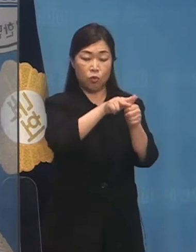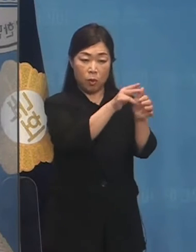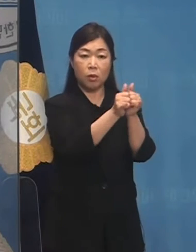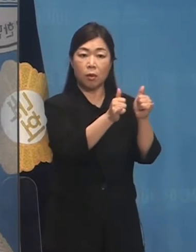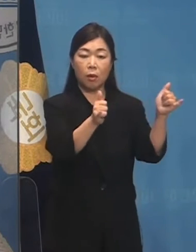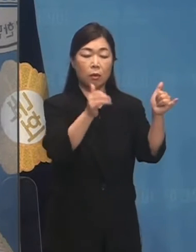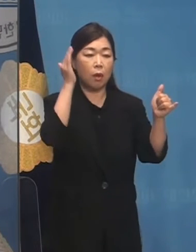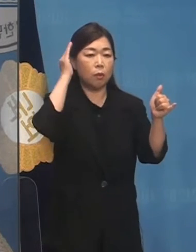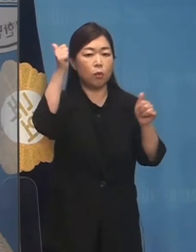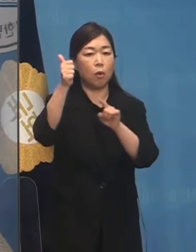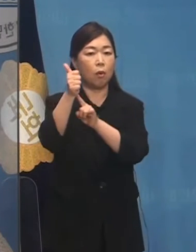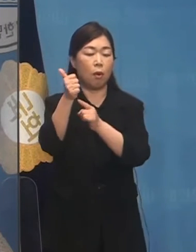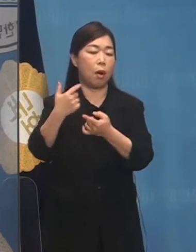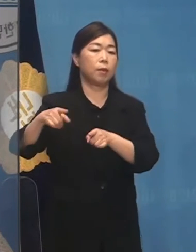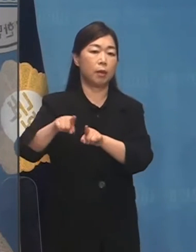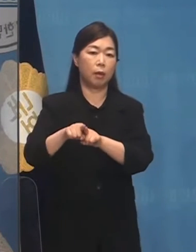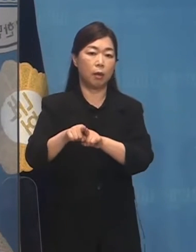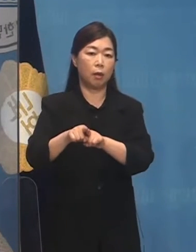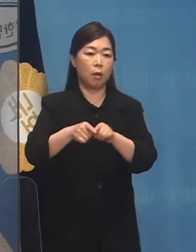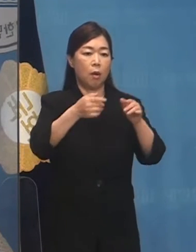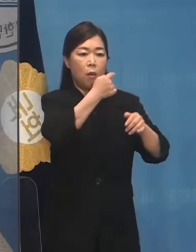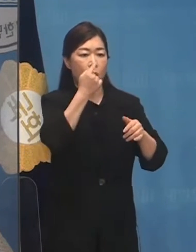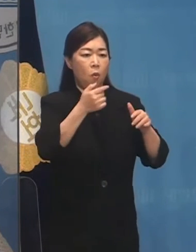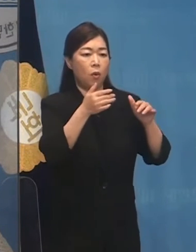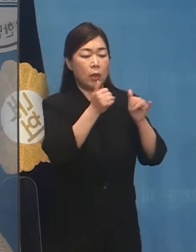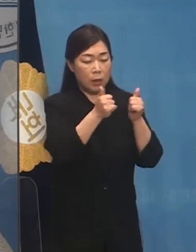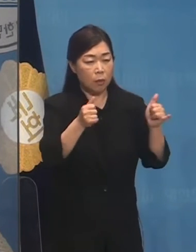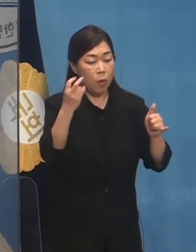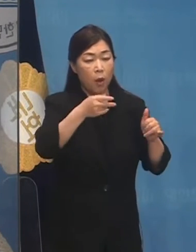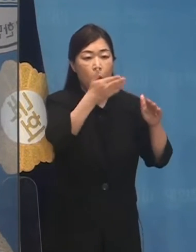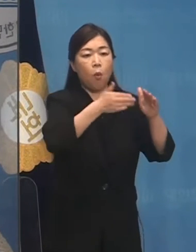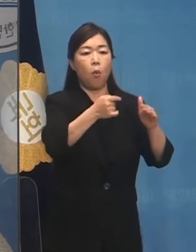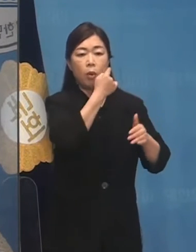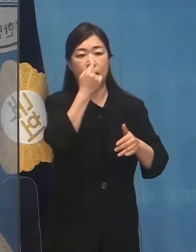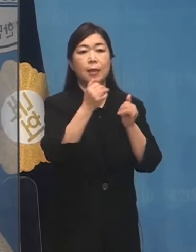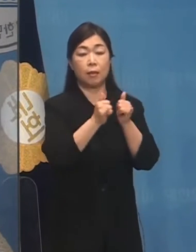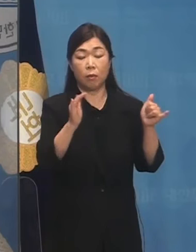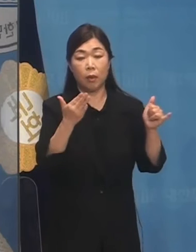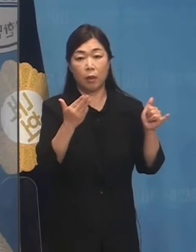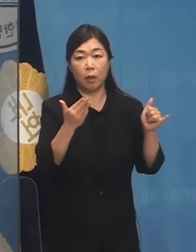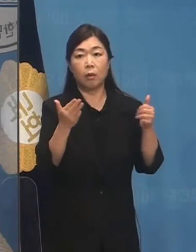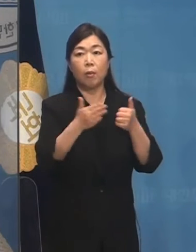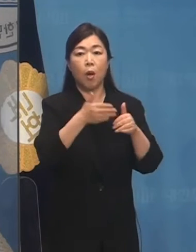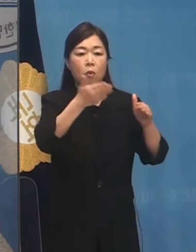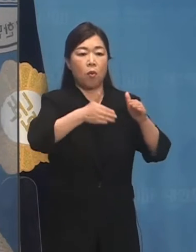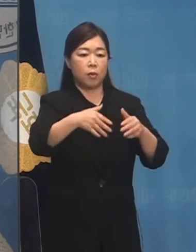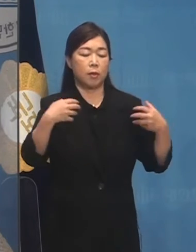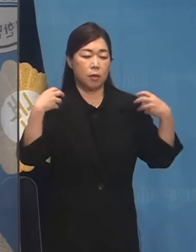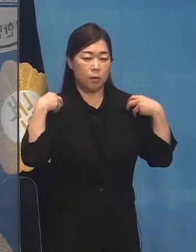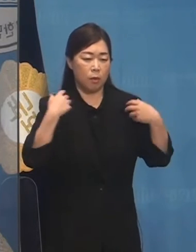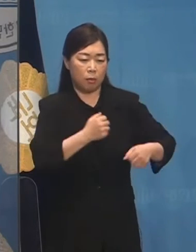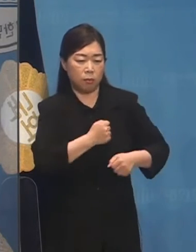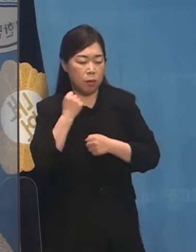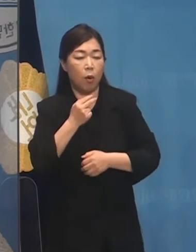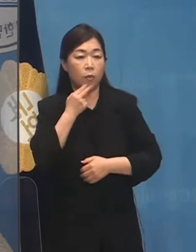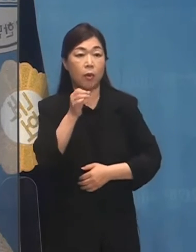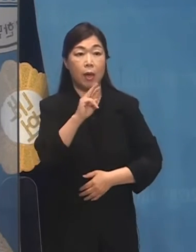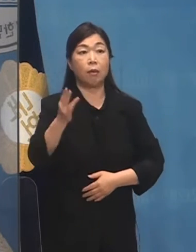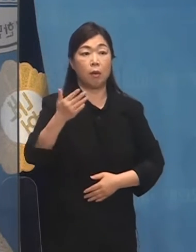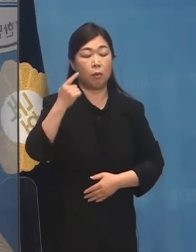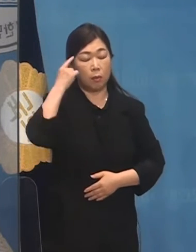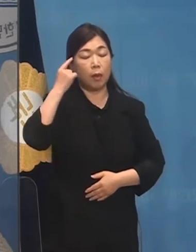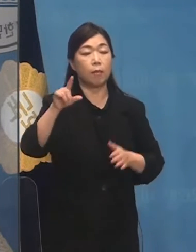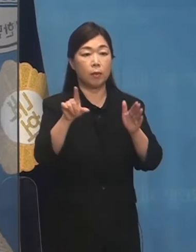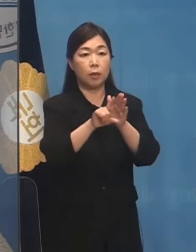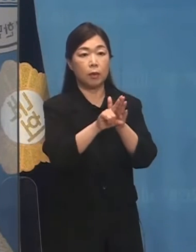후보자는 대통령과 함께 공인 중의 공인으로서 공적 의무 이행에 한치의 소홀함도 없어야 되는 사람이어야 한다고